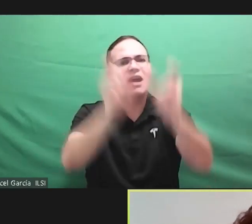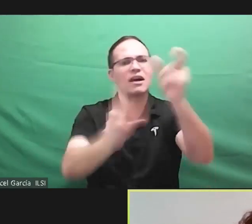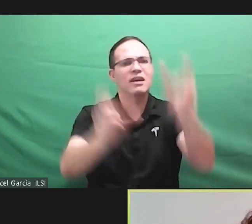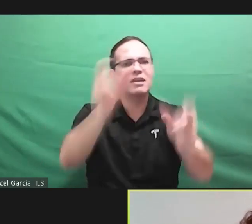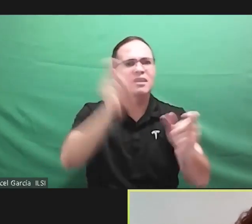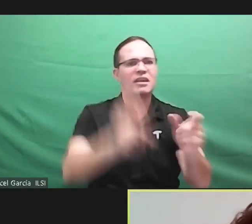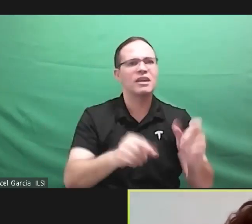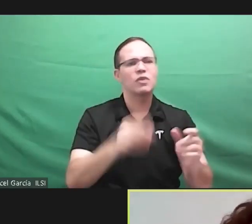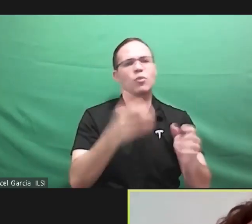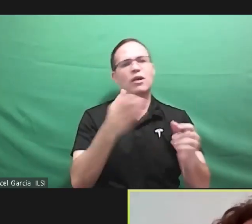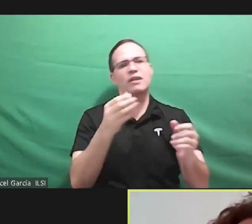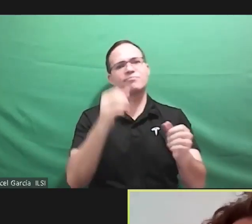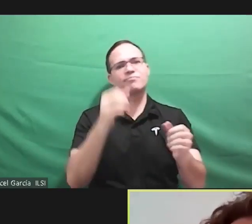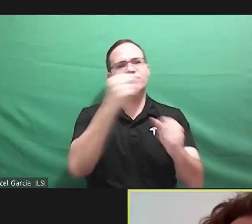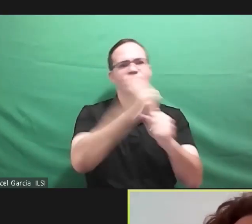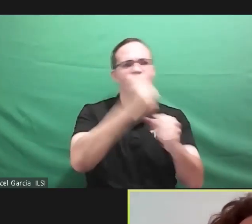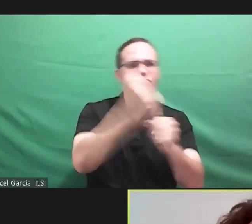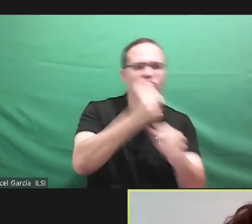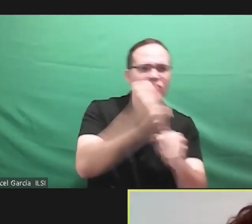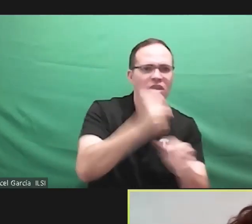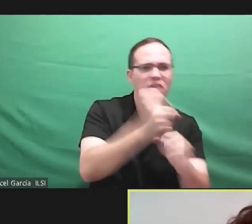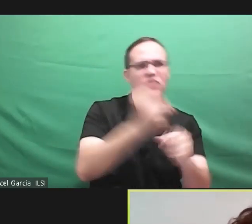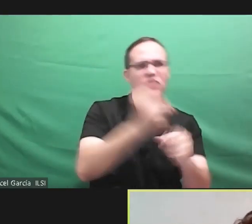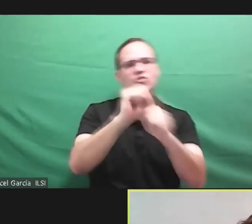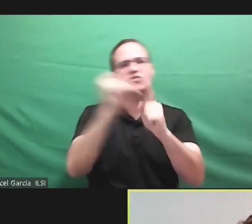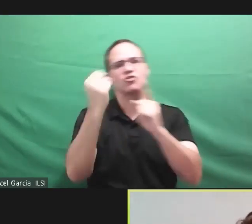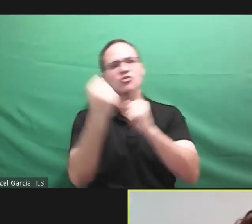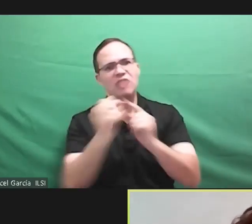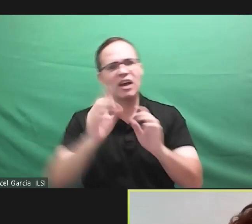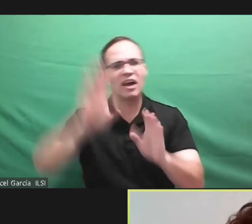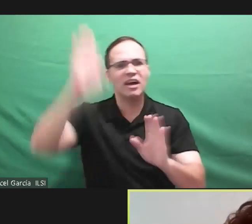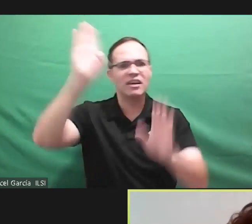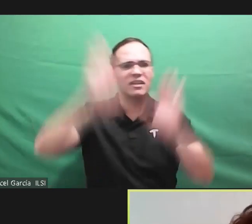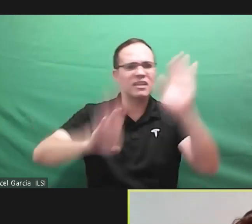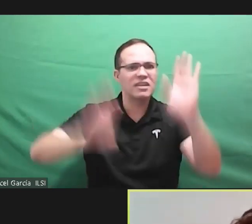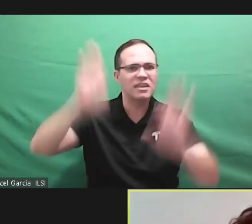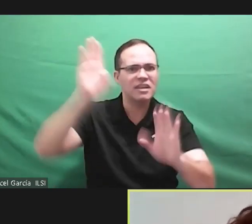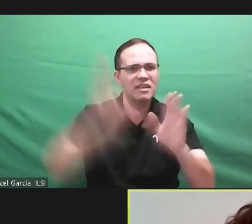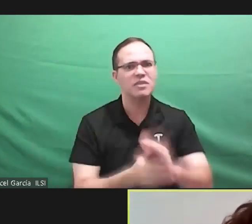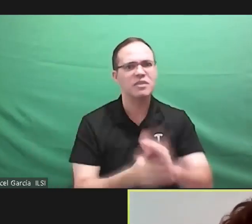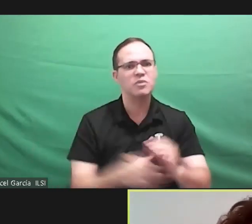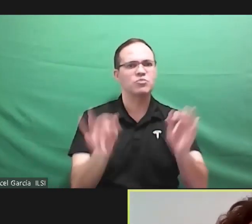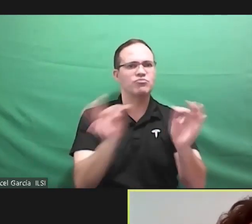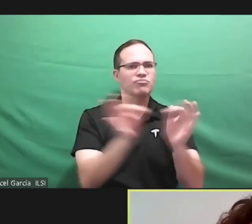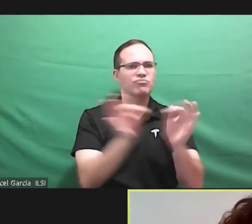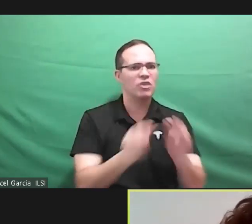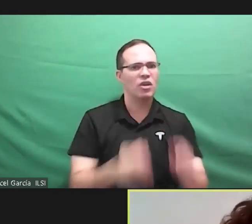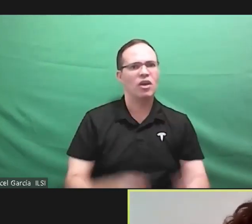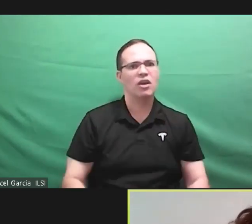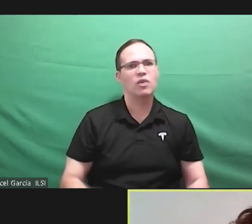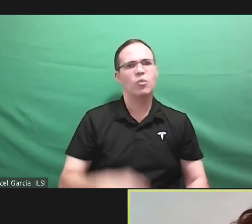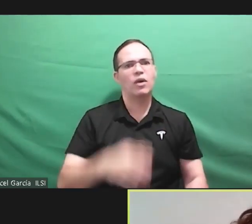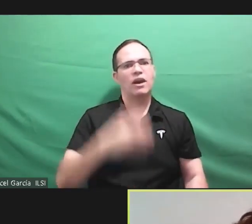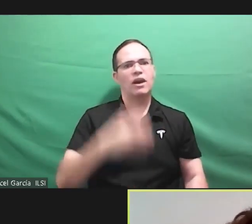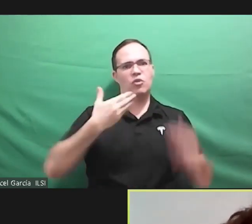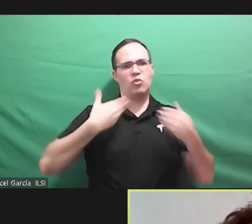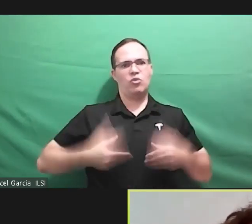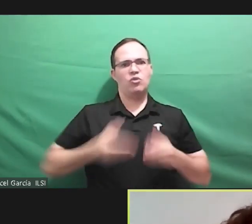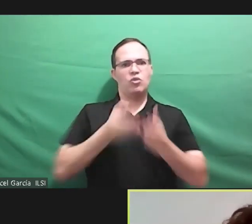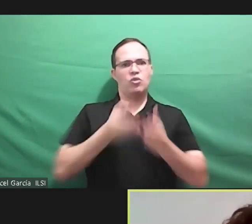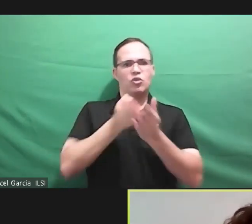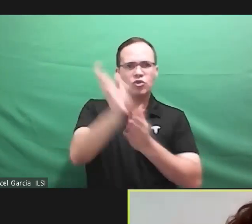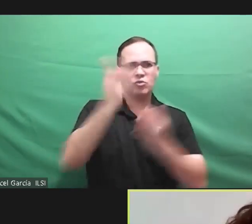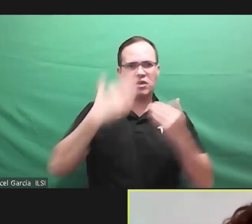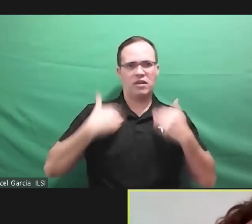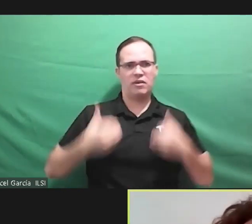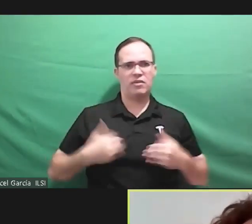social, en el empleo, en la vida cívica, para hacer simple de sus derechos humanos. Siguiente,